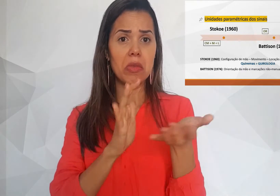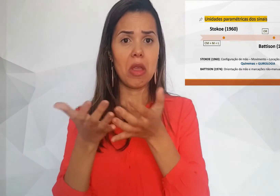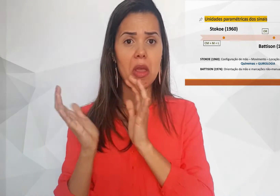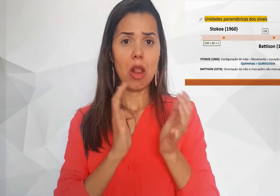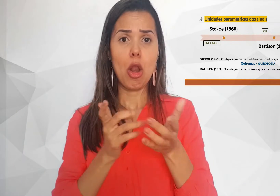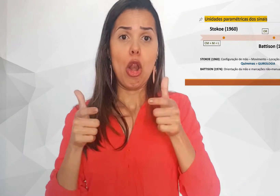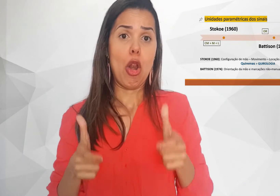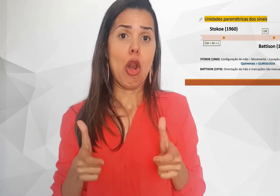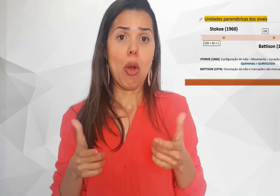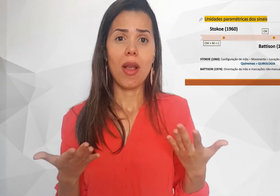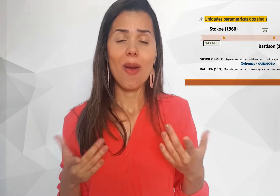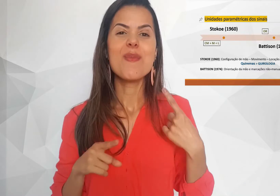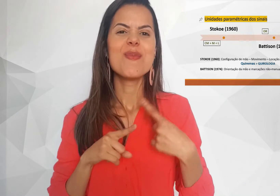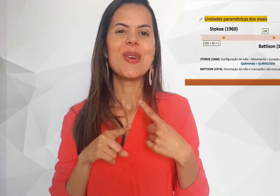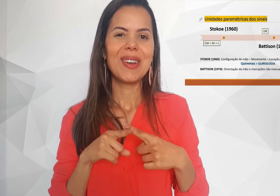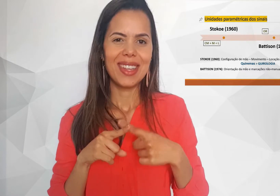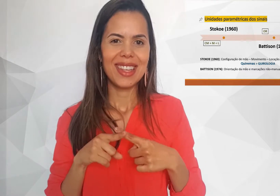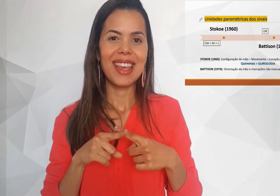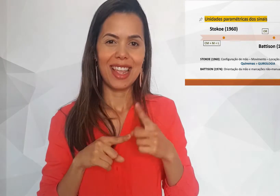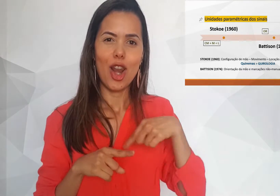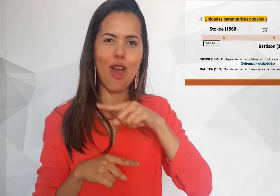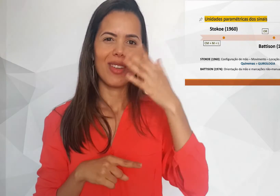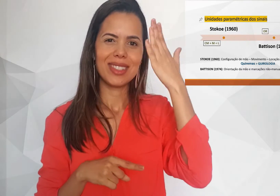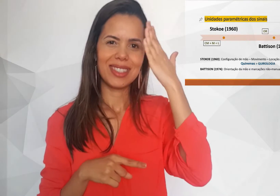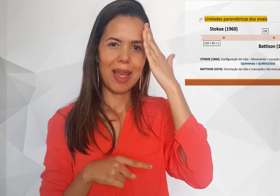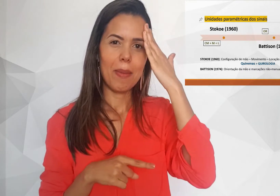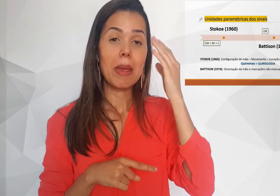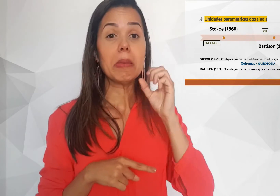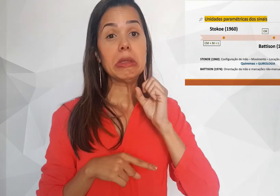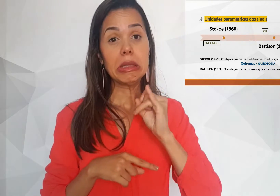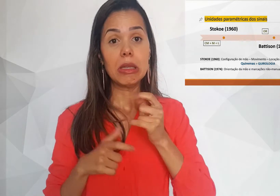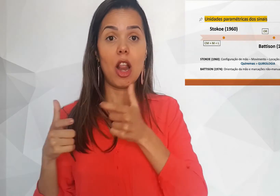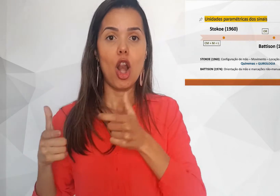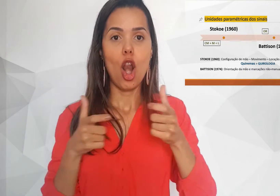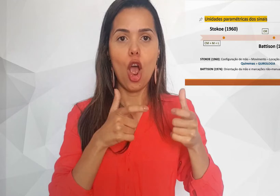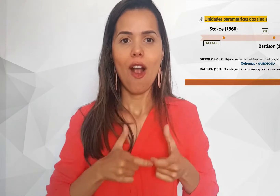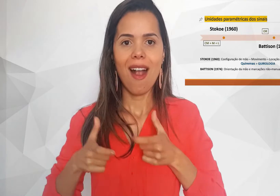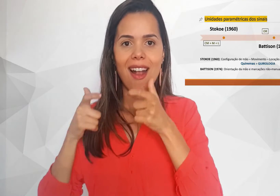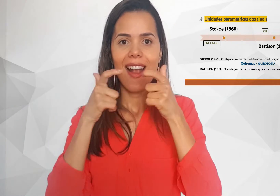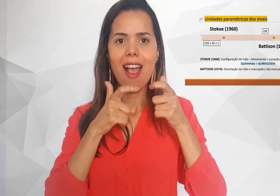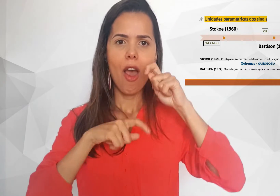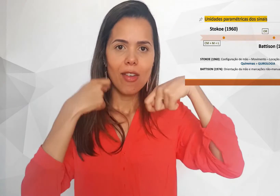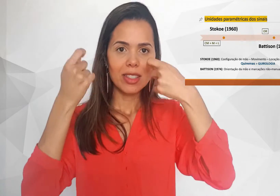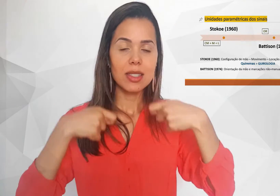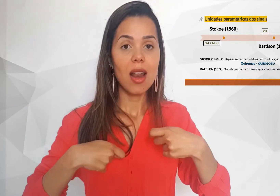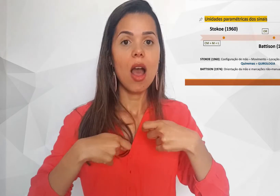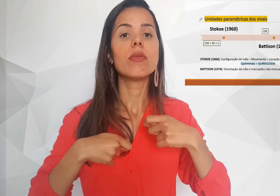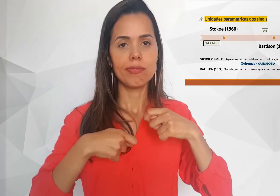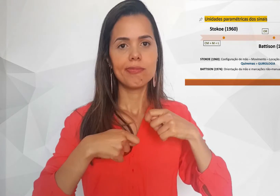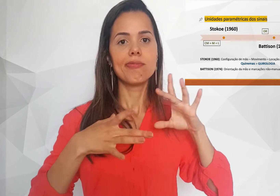estão dispostas no momento da articulação, até porque nós sabemos que, a depender do local em que